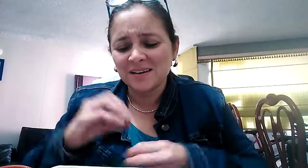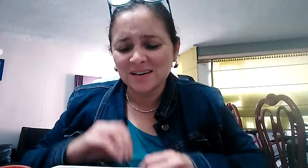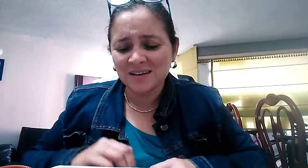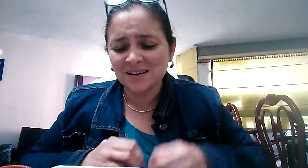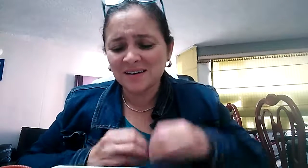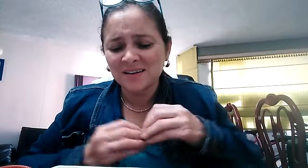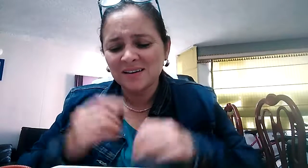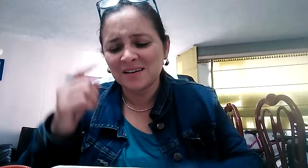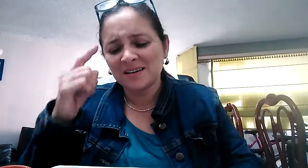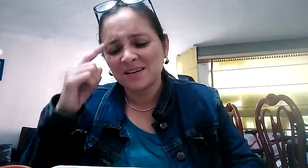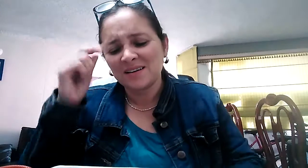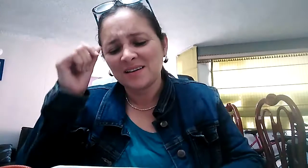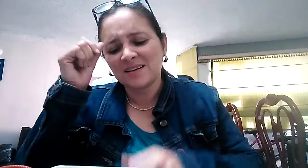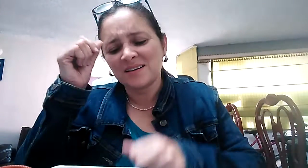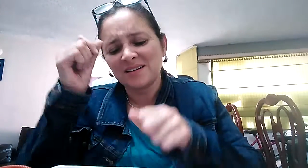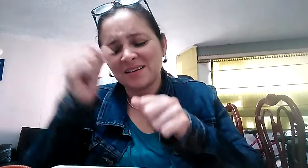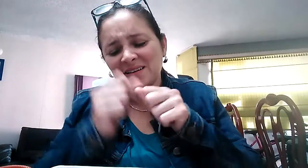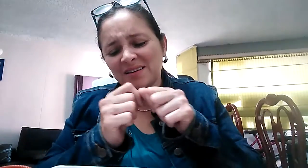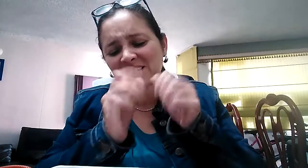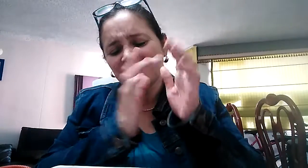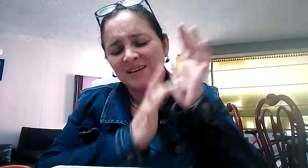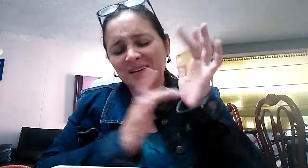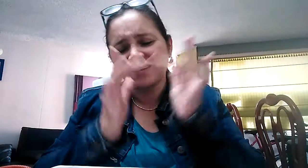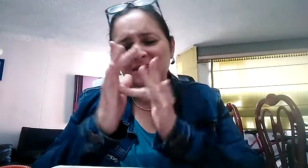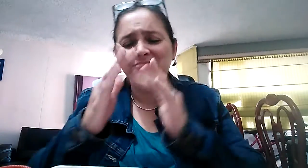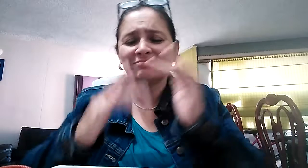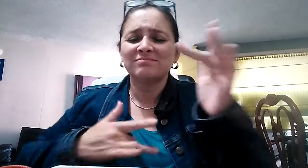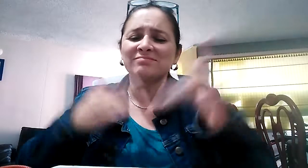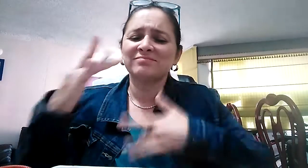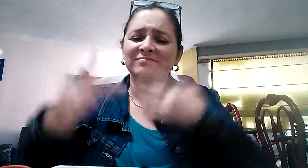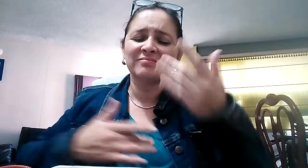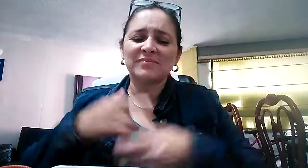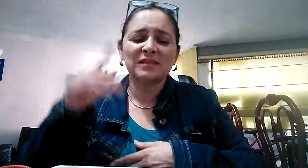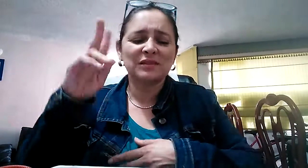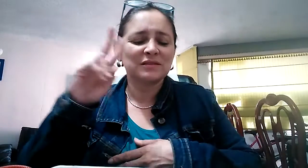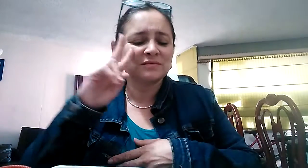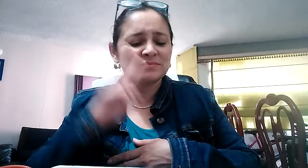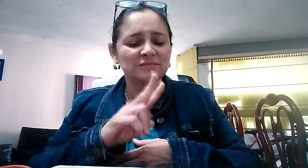¿Cómo se ríen de su tío? Veo con mi pequeño ojo algo de